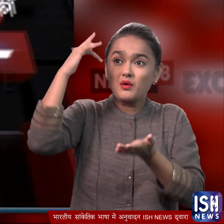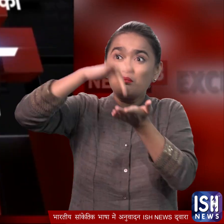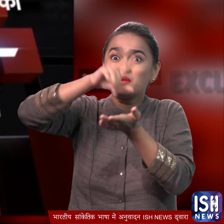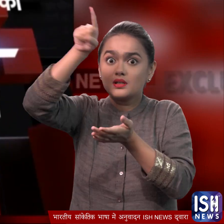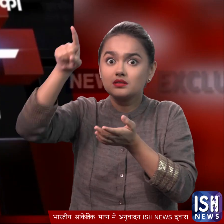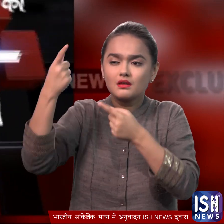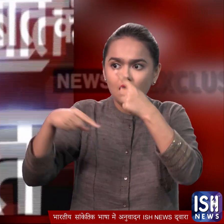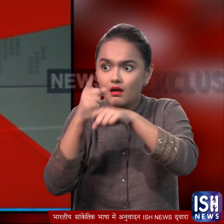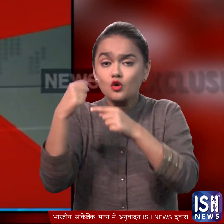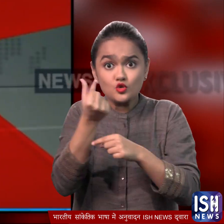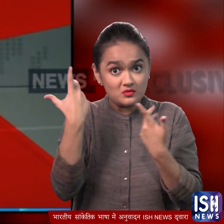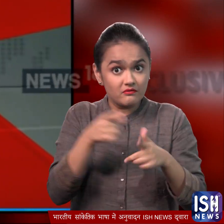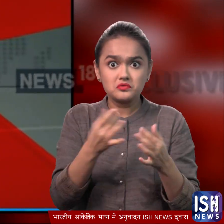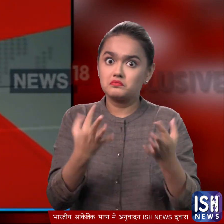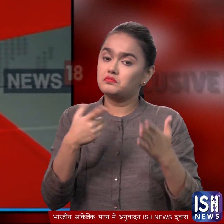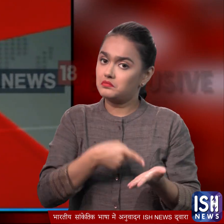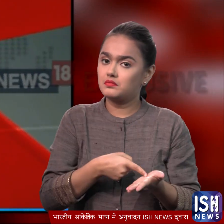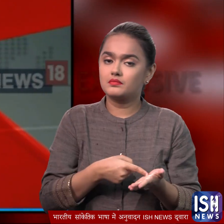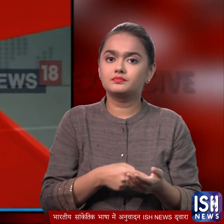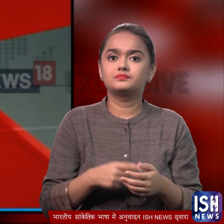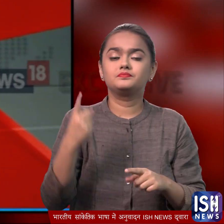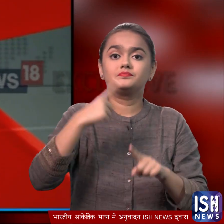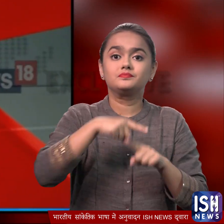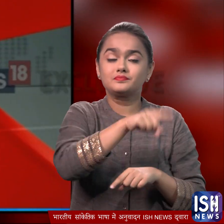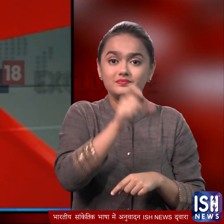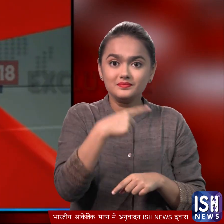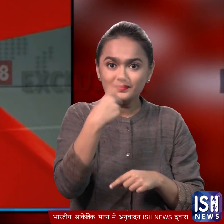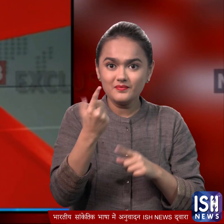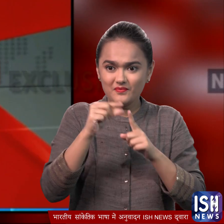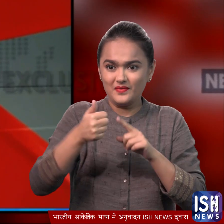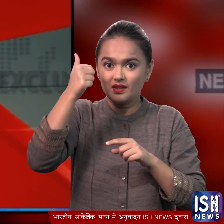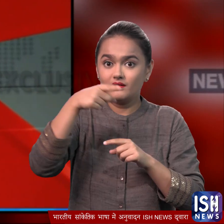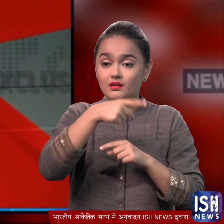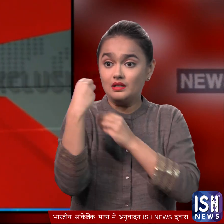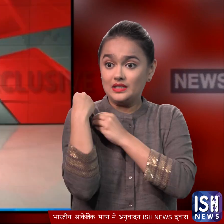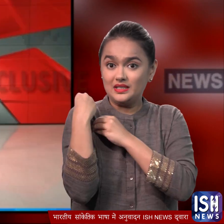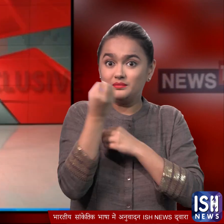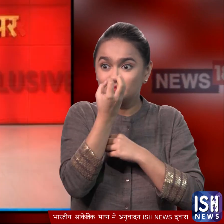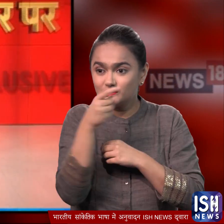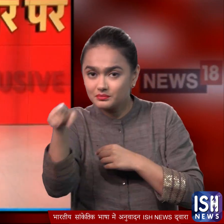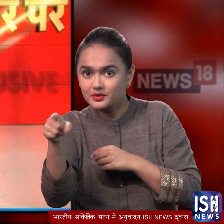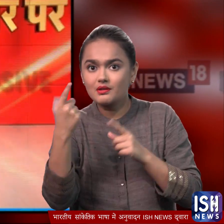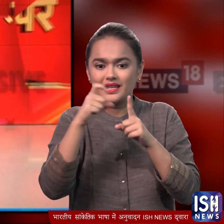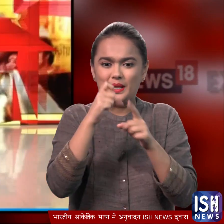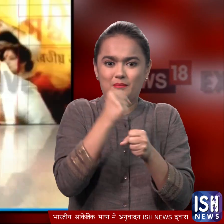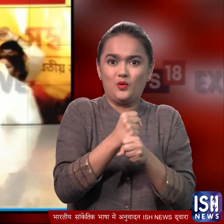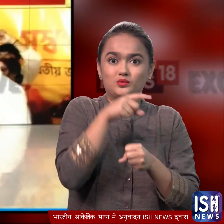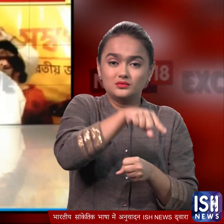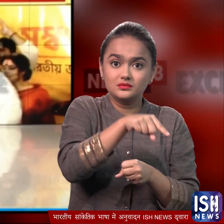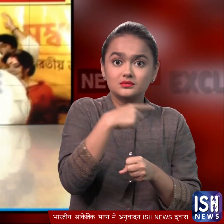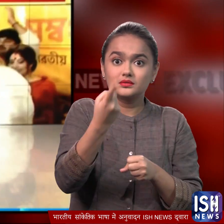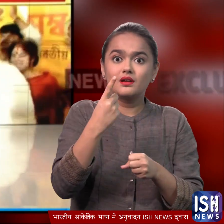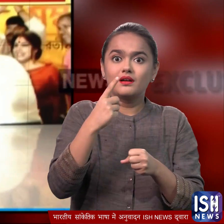में भी इस्तेमाल हो रहा है। बंगाल बीजेपी में जारी उठापटक के बीच सुकांता मजुमदार को प्रदेश बीजेपी की कमान सौंप दी गई, जबकि पूर्व अध्यक्ष दिलीप घोष